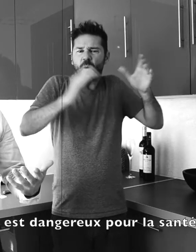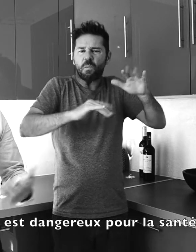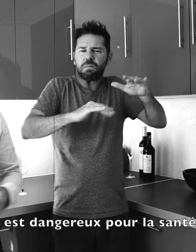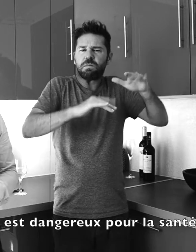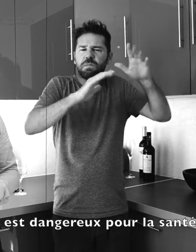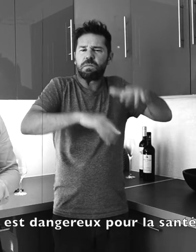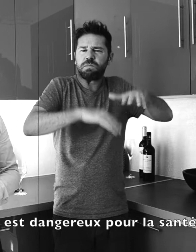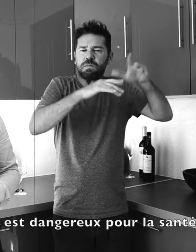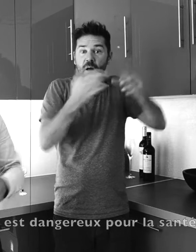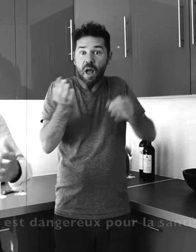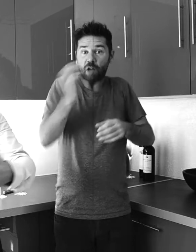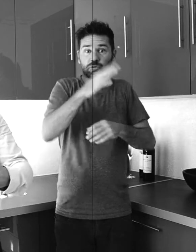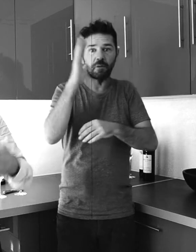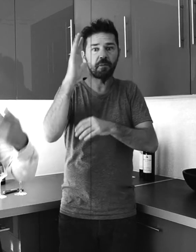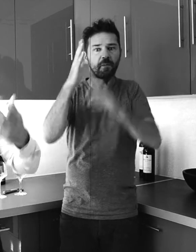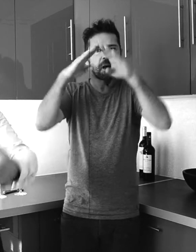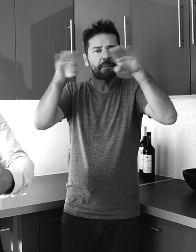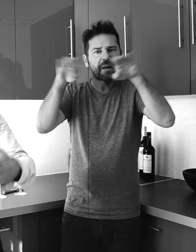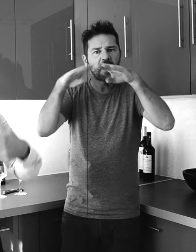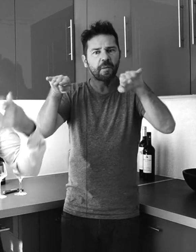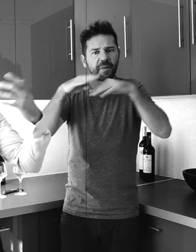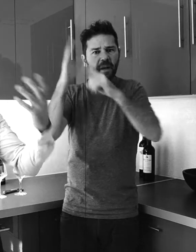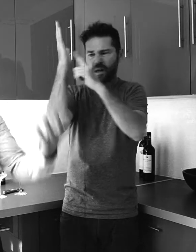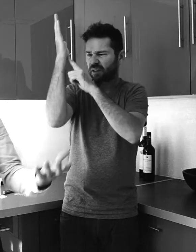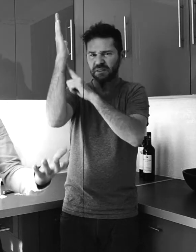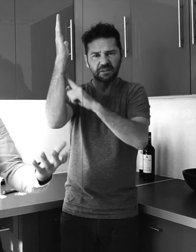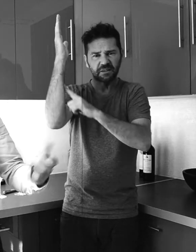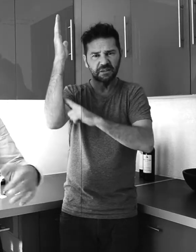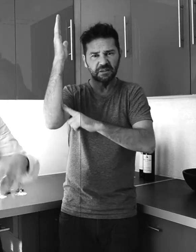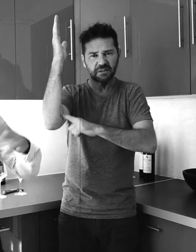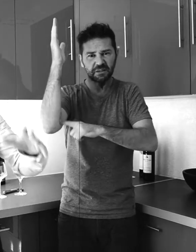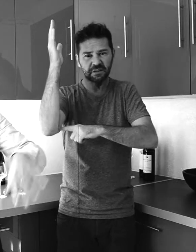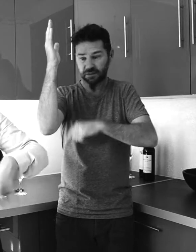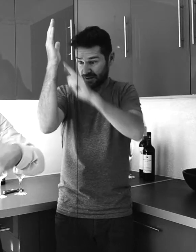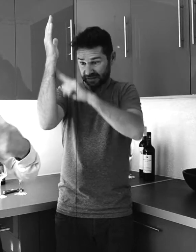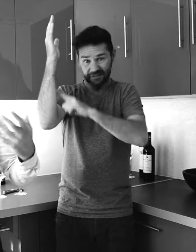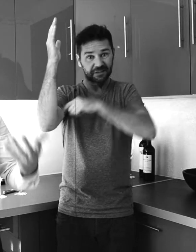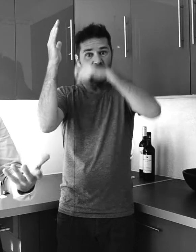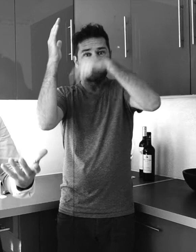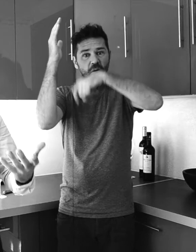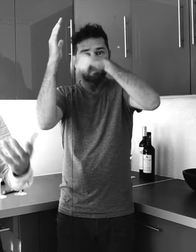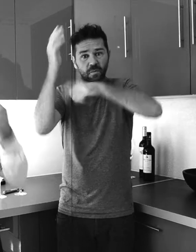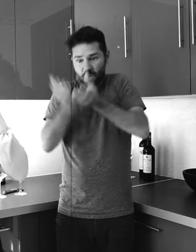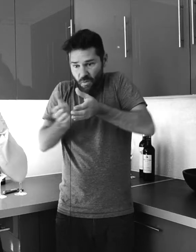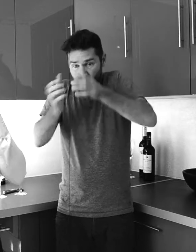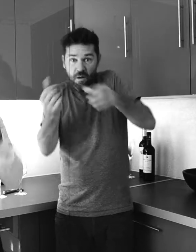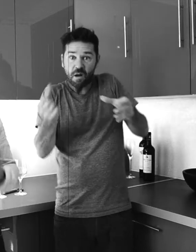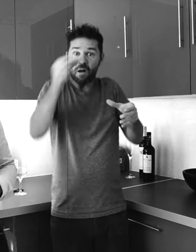pin, donc qu'on va récolter sur les arbres, qu'on va mettre dans la cuve, et donc le vin il va fermenter avec